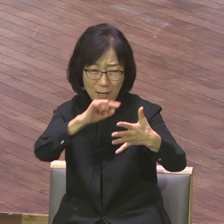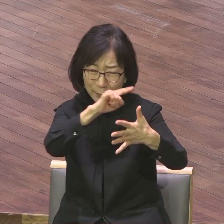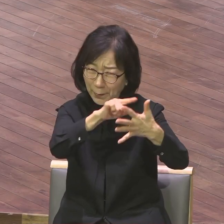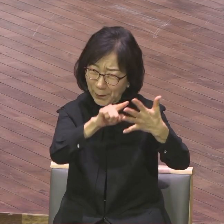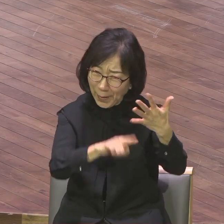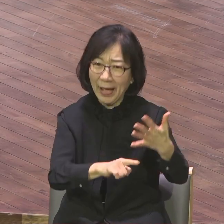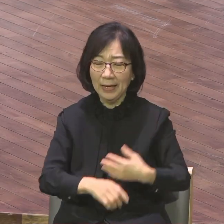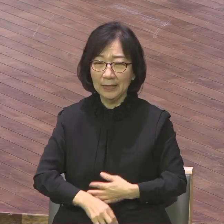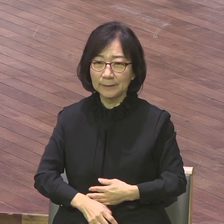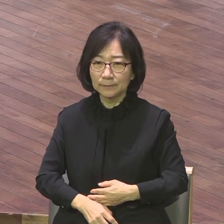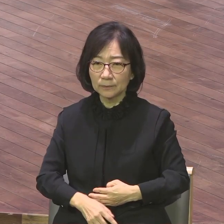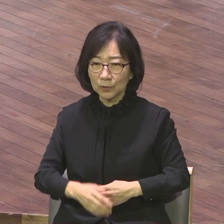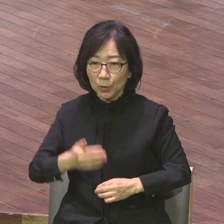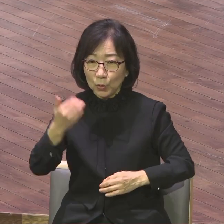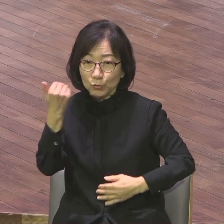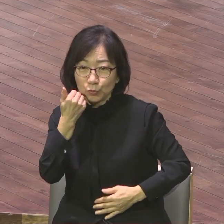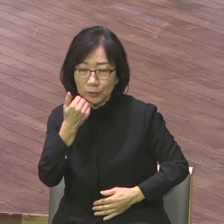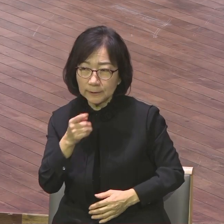뺀다고 막 축도 전에 나가버려.